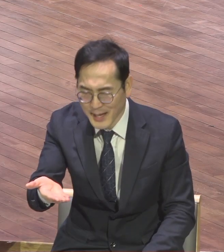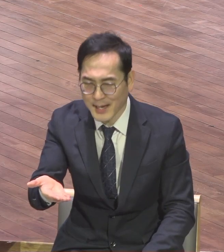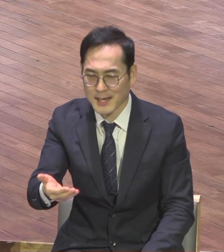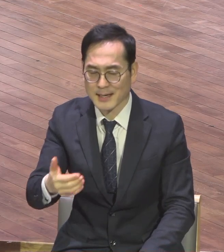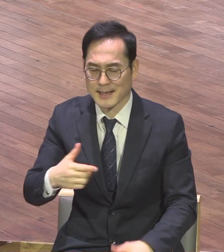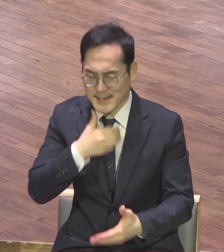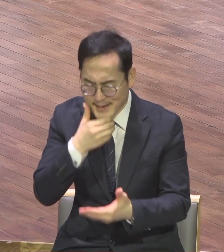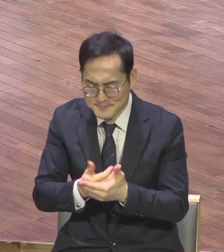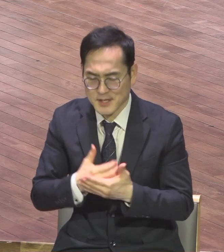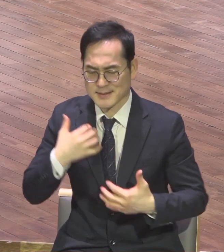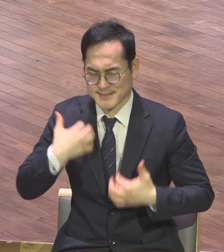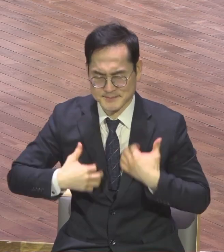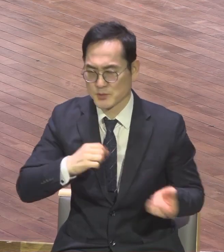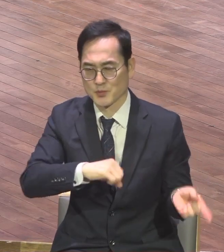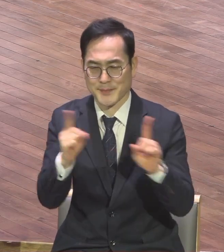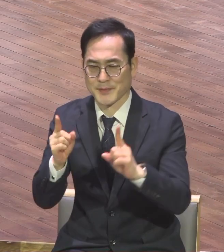바랍니다.